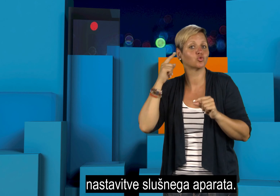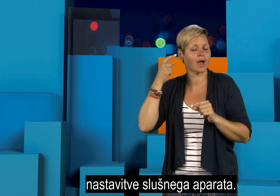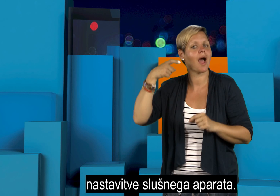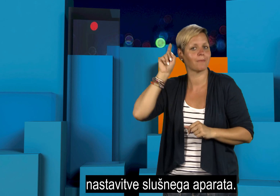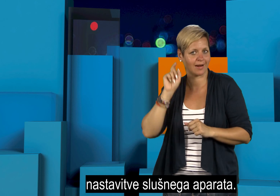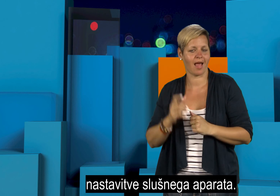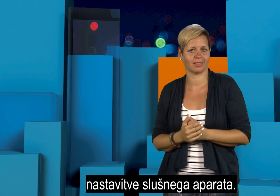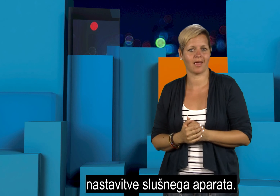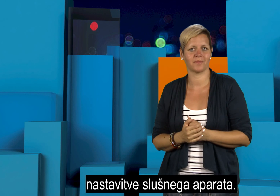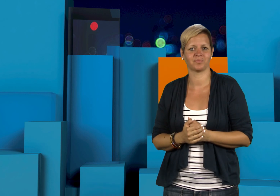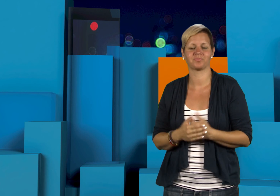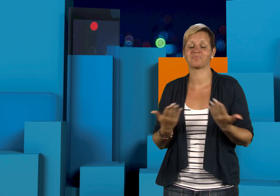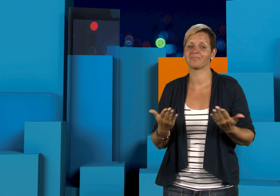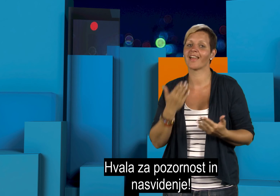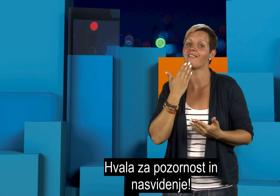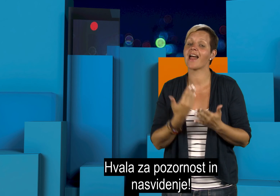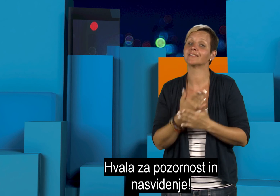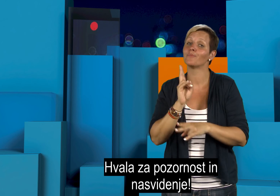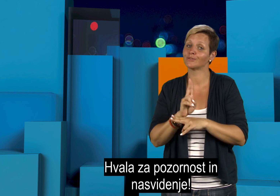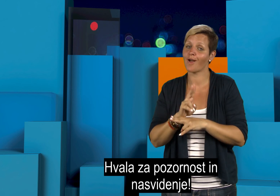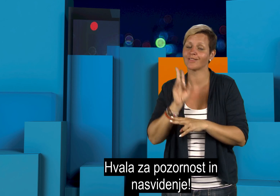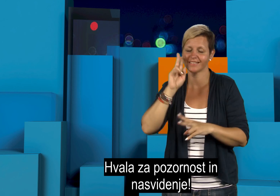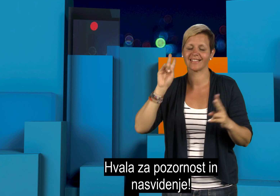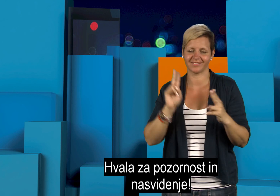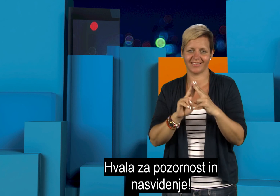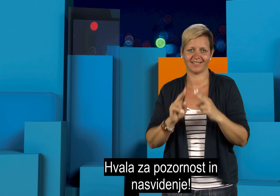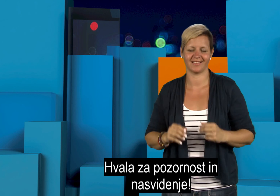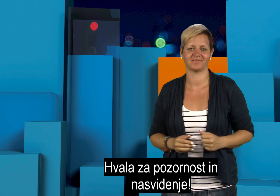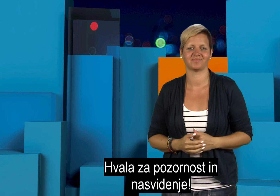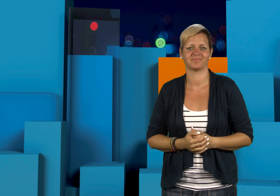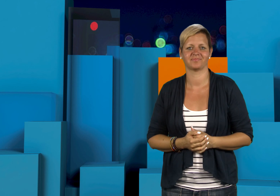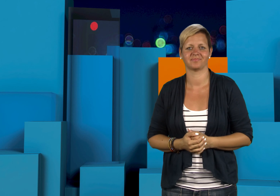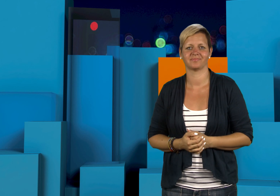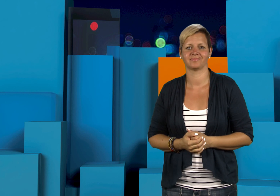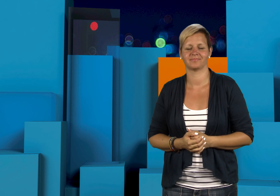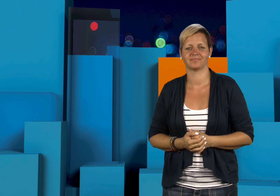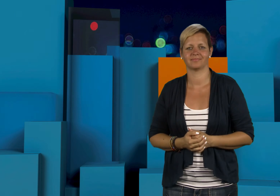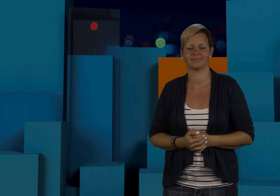Hvala za pozornost in nasvidenje.